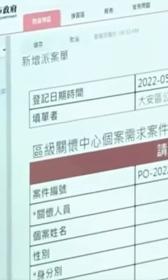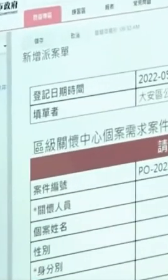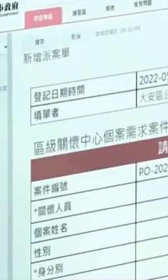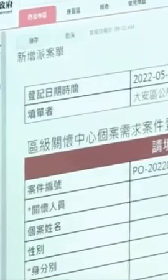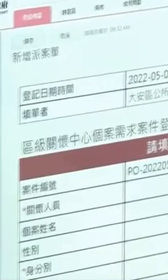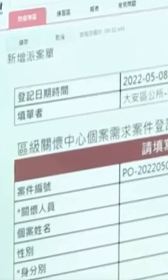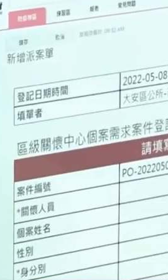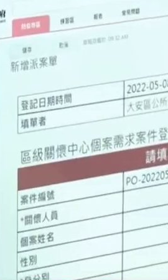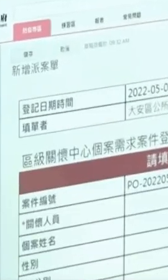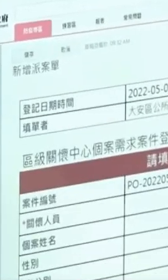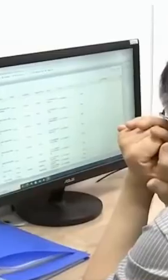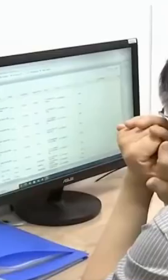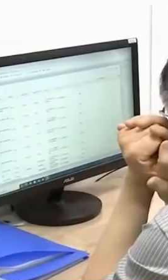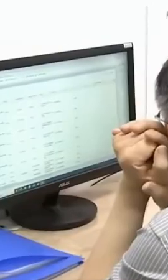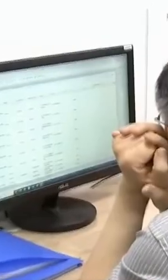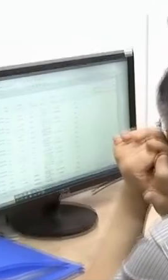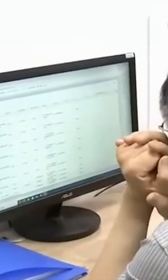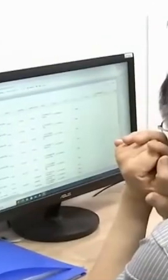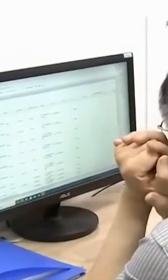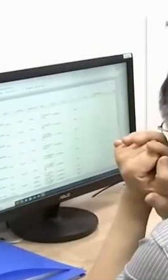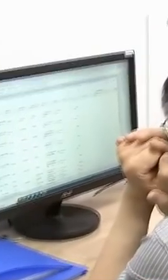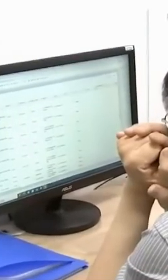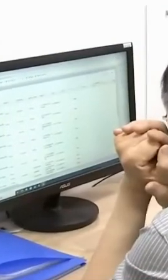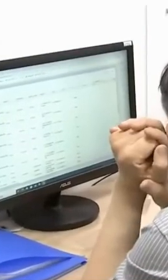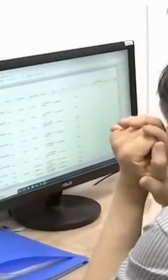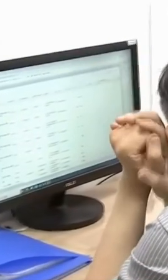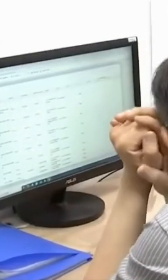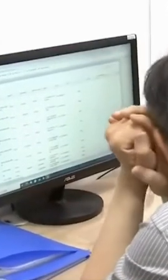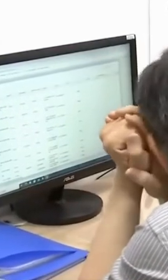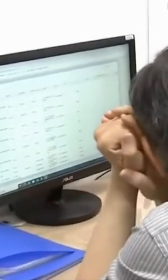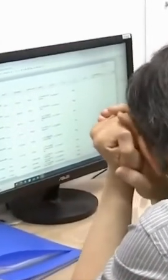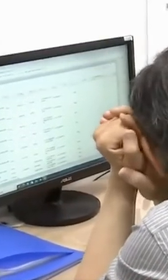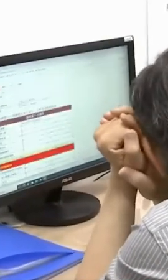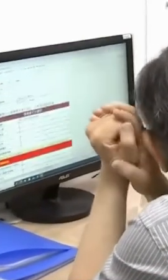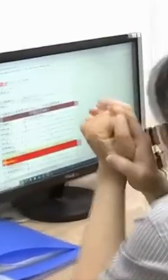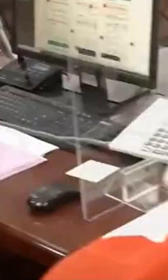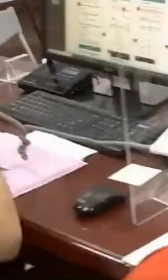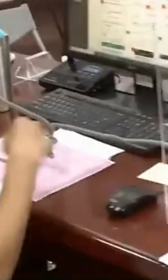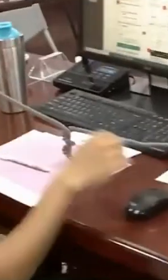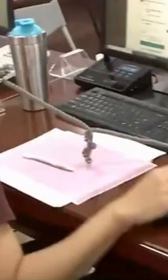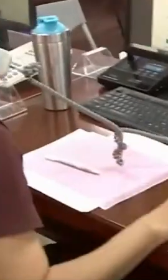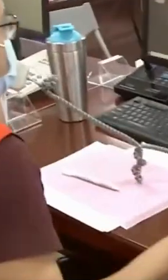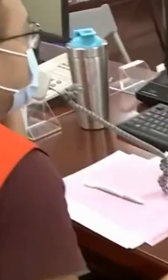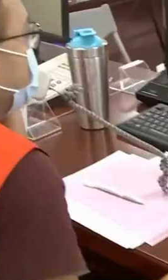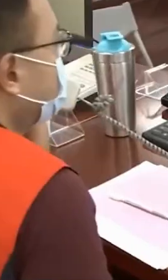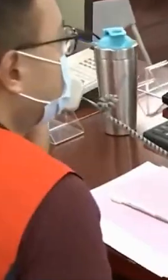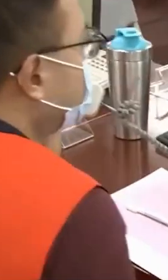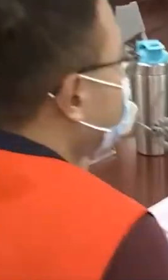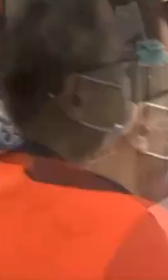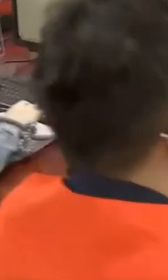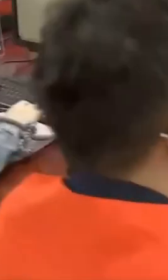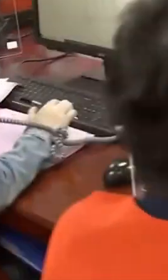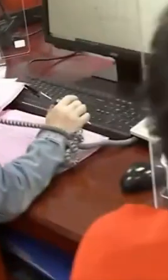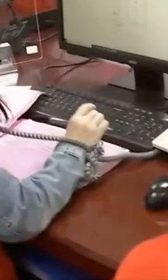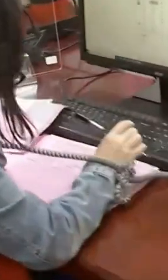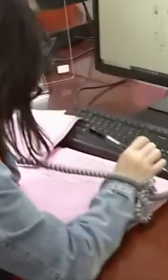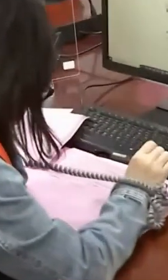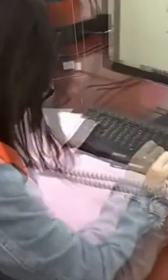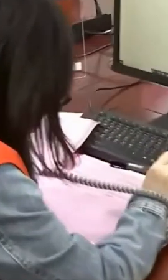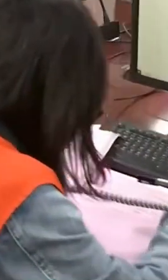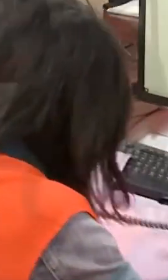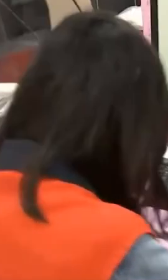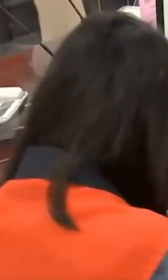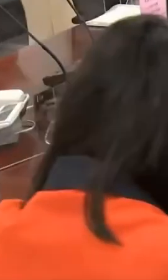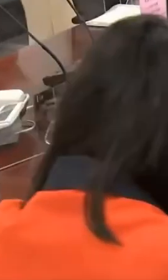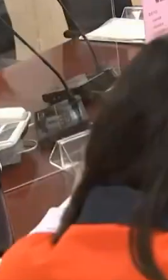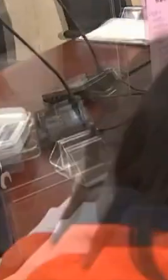吁大家确诊不要恐慌，可以先上网查资讯，真的找不到再打电话，希望能再减少关怀中心服务员的工